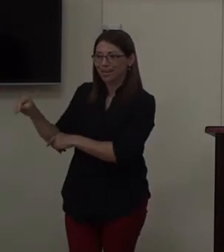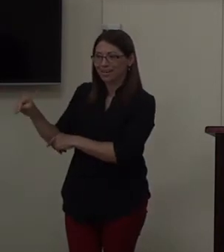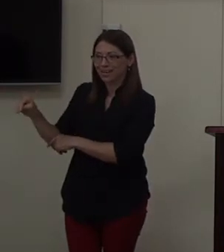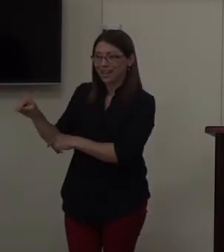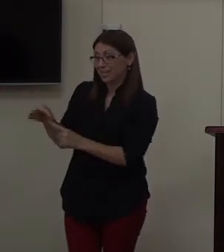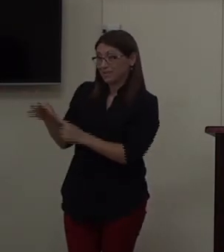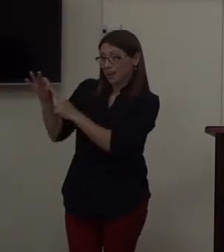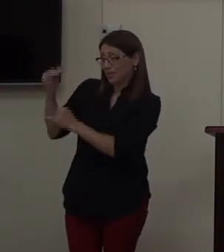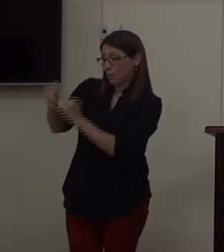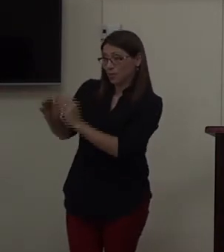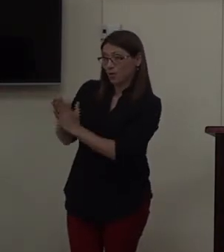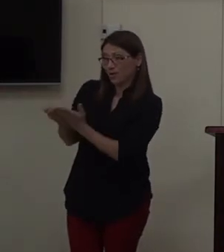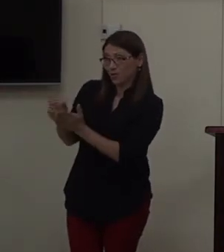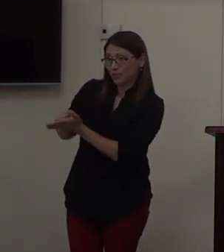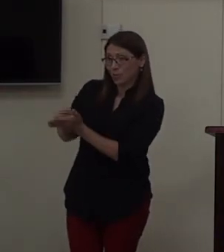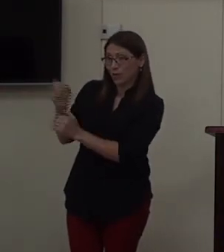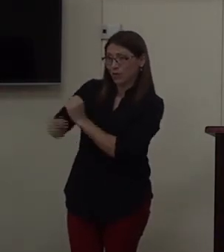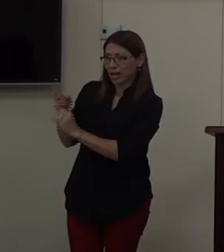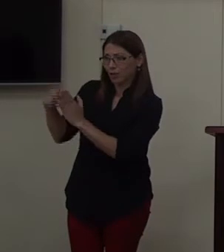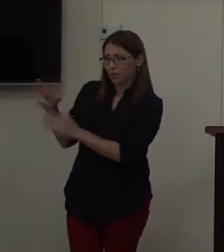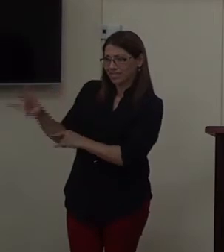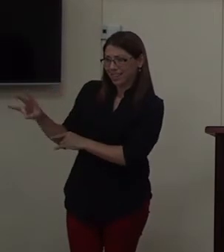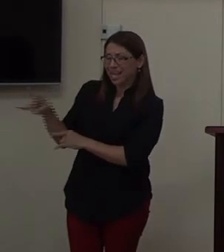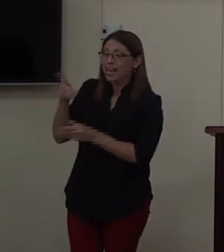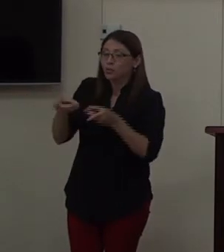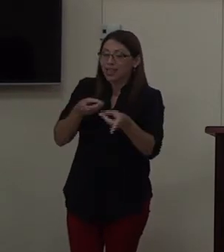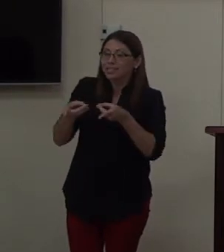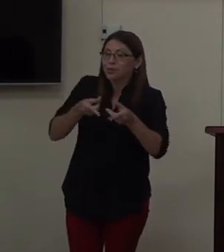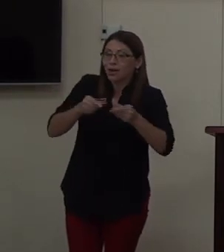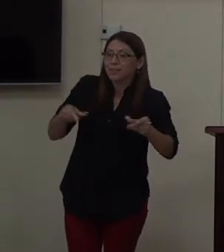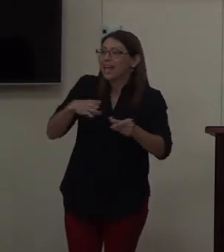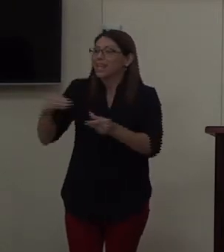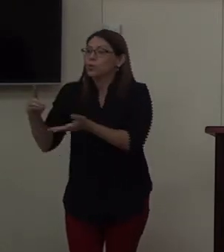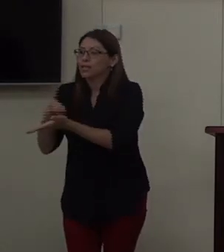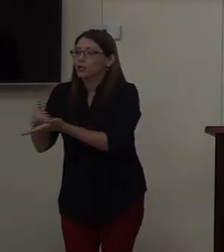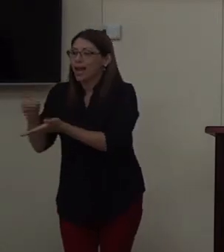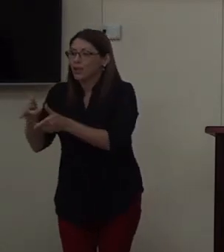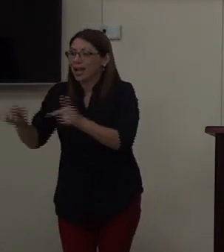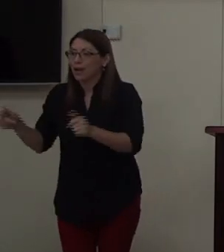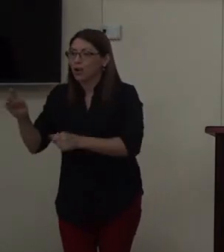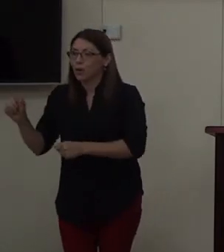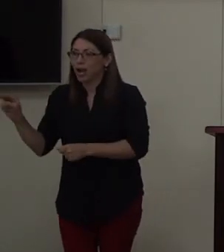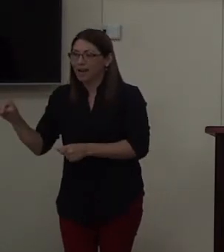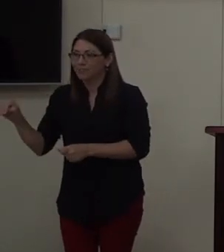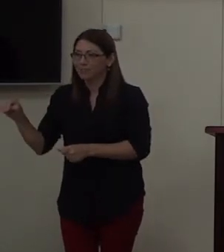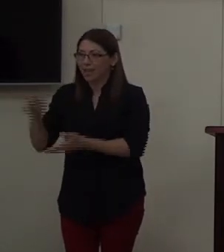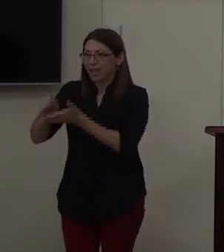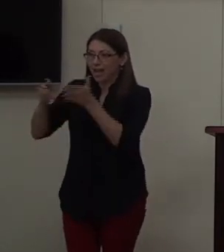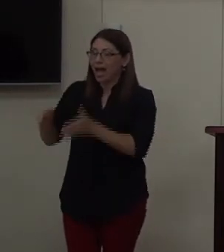que se publicó, del 2007, que es una descripción gramatical y un diccionario de la lengua del Dorán, de Adolfo